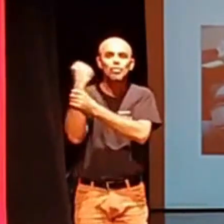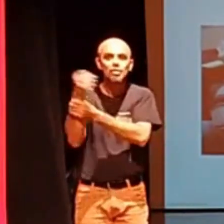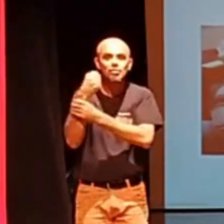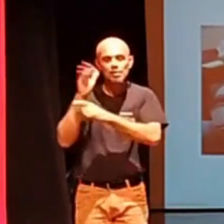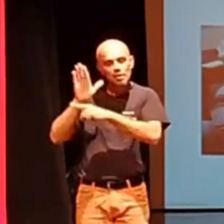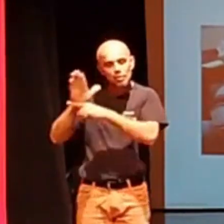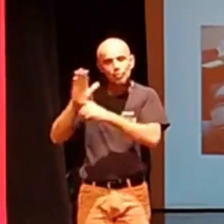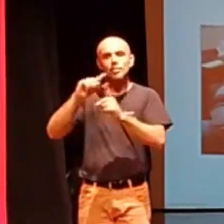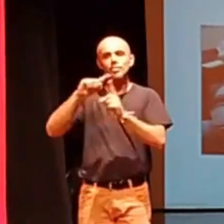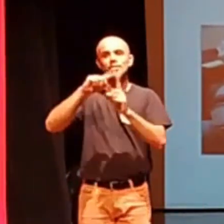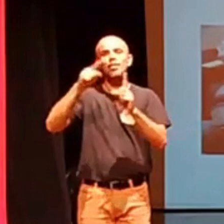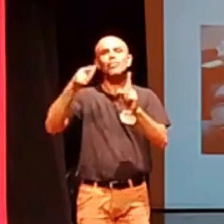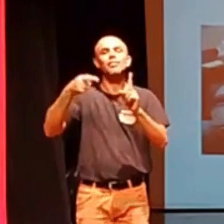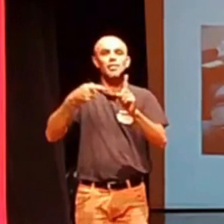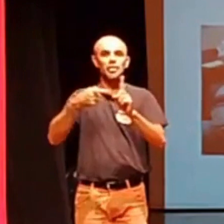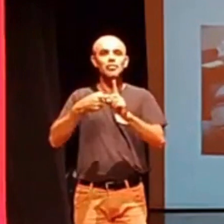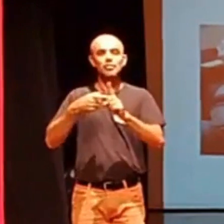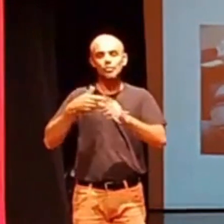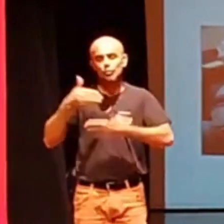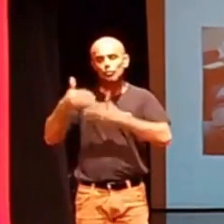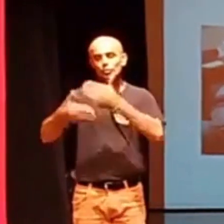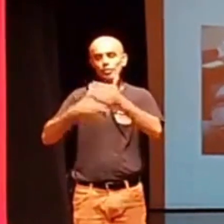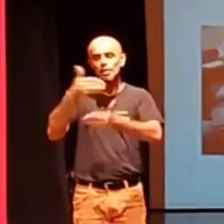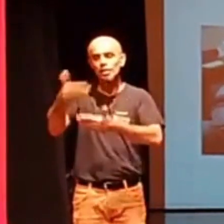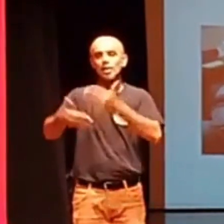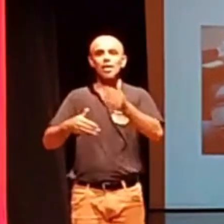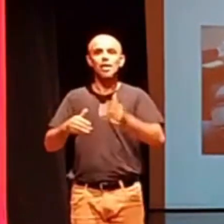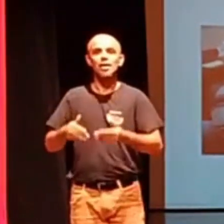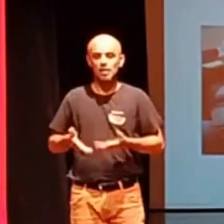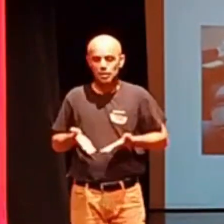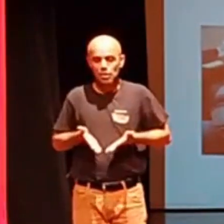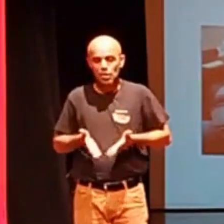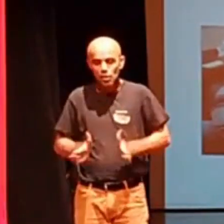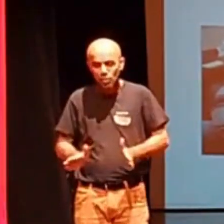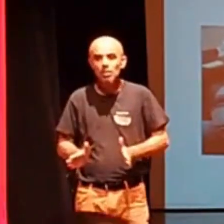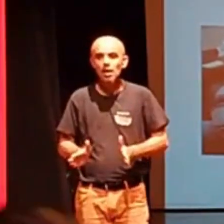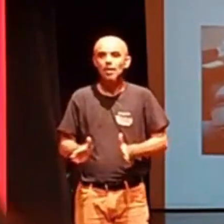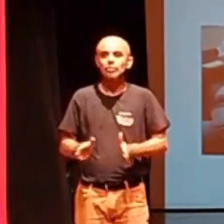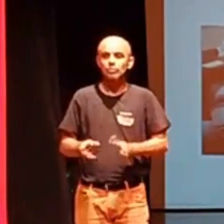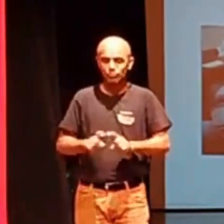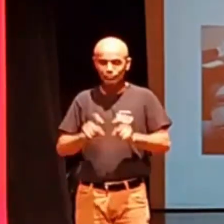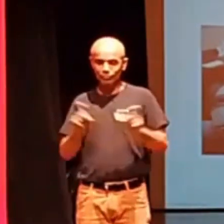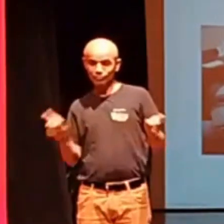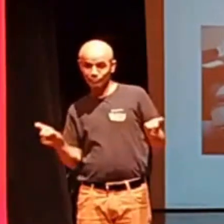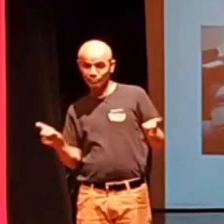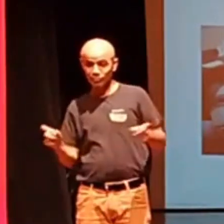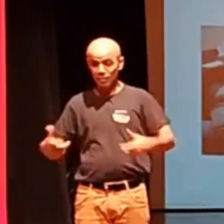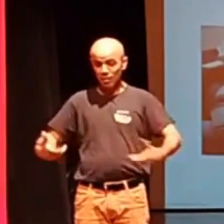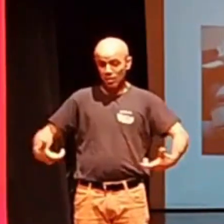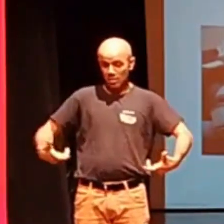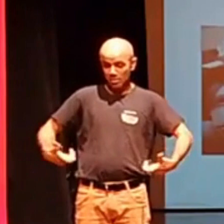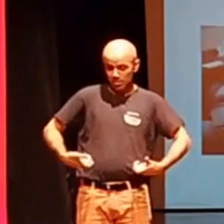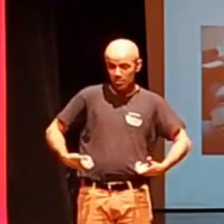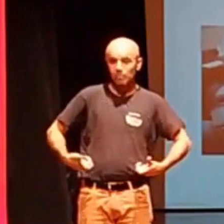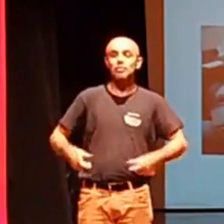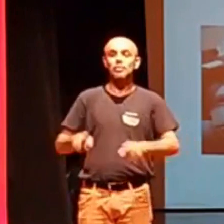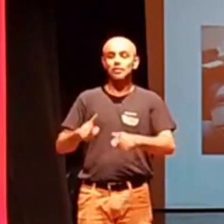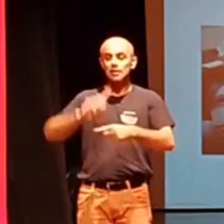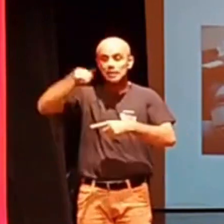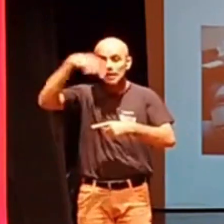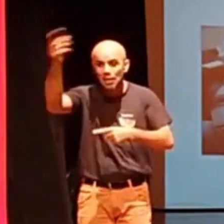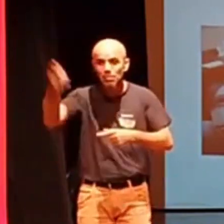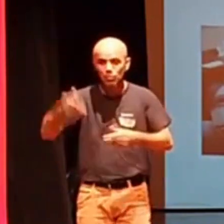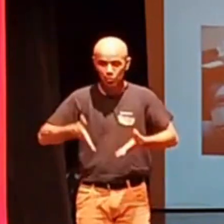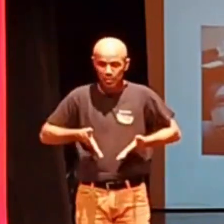na gravidez, durante o trabalho de parto, em termos de posicionamento, para, por exemplo, uma anestesia, e no pós-parto,